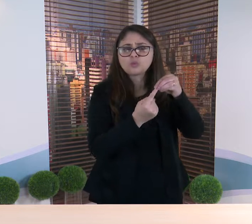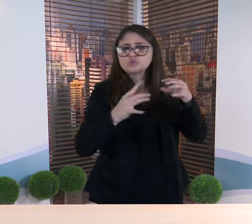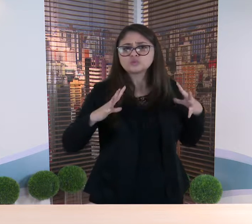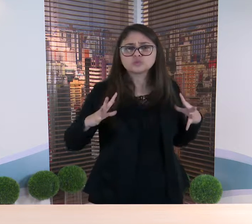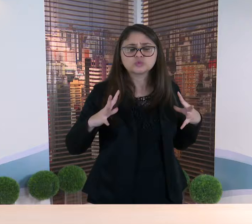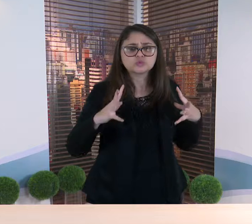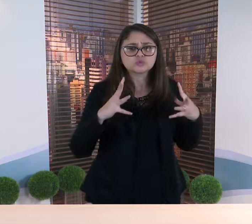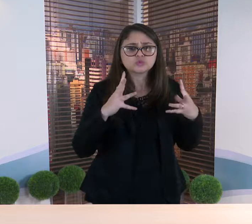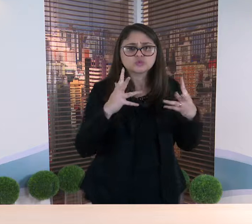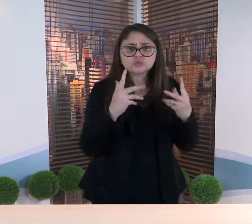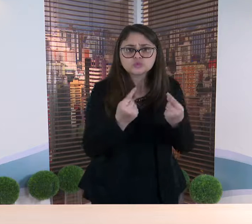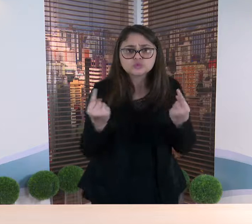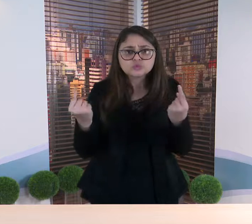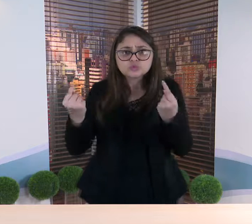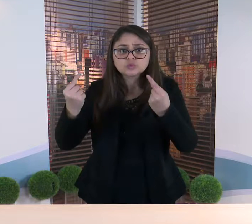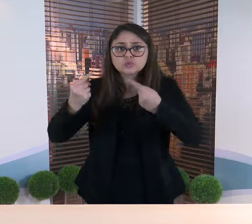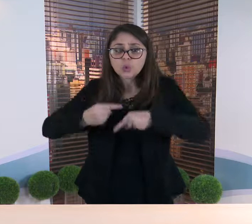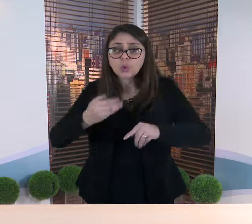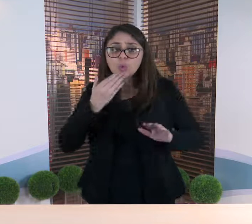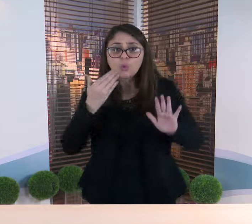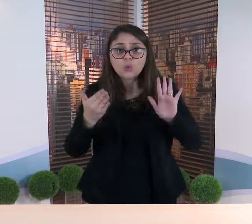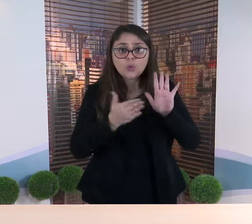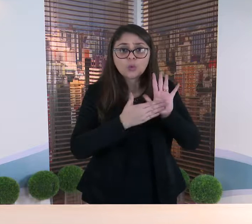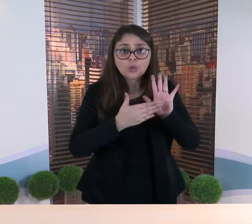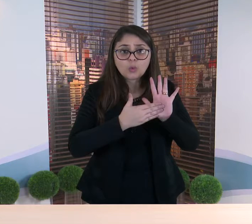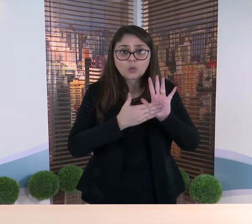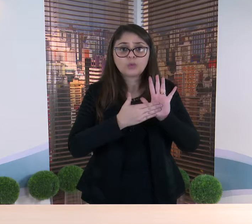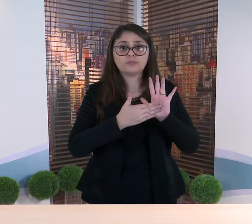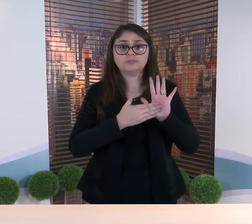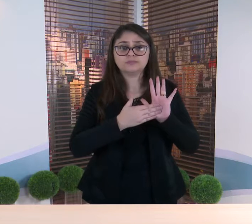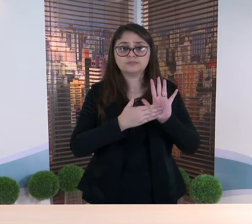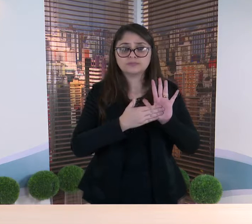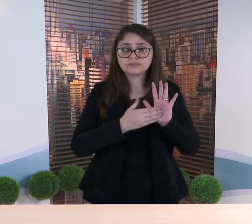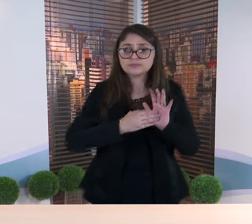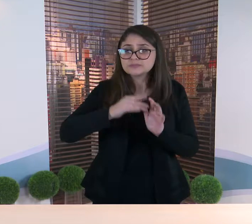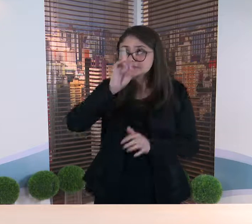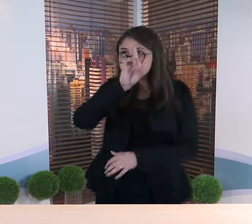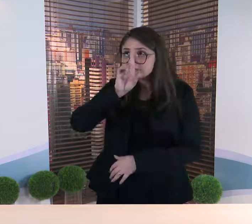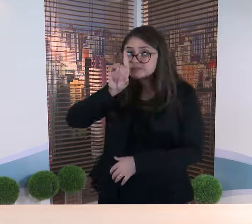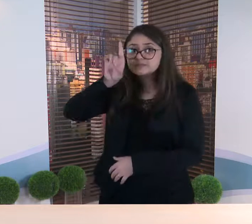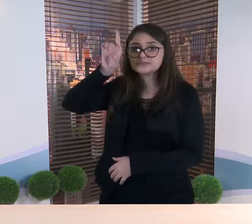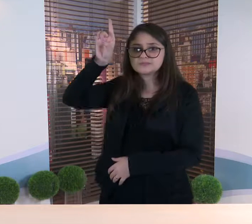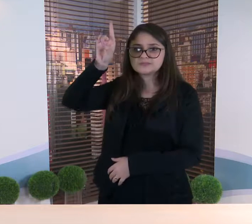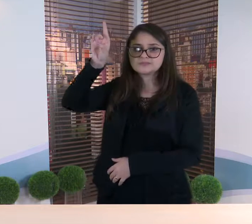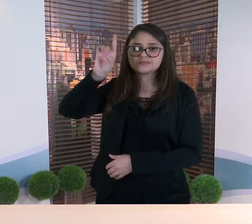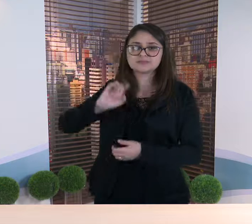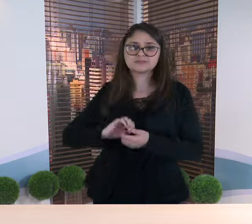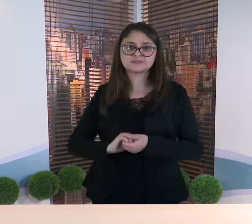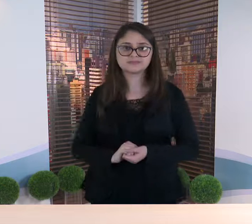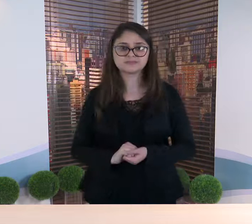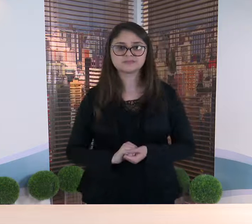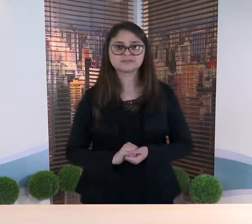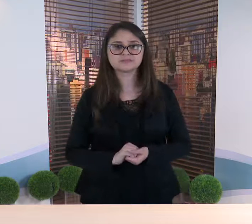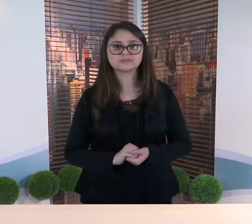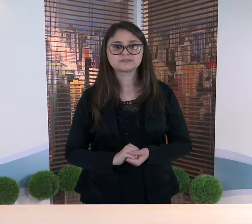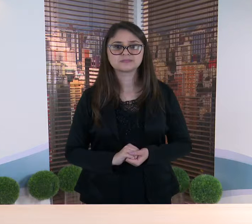em toda oposição aos propósitos redentores de Deus para a humanidade.